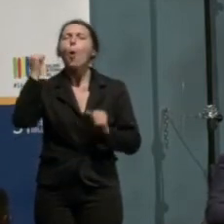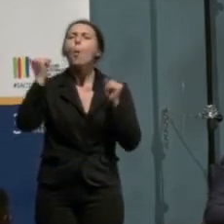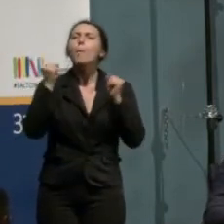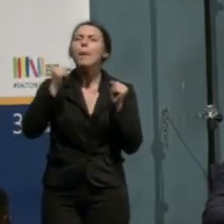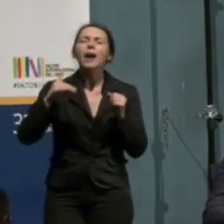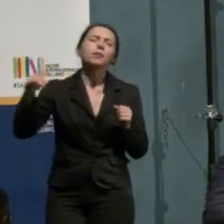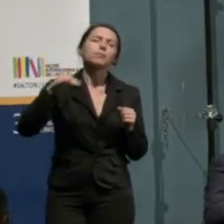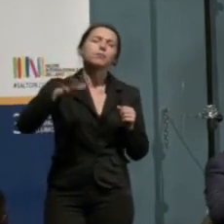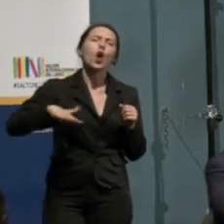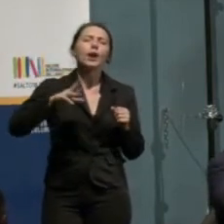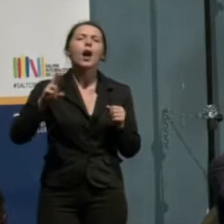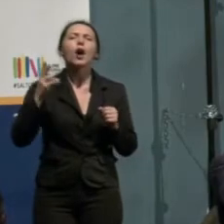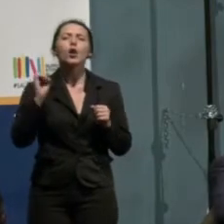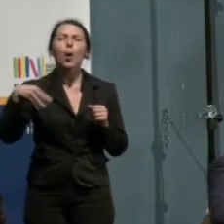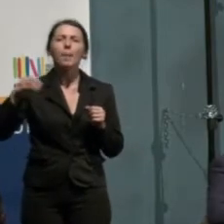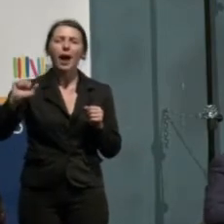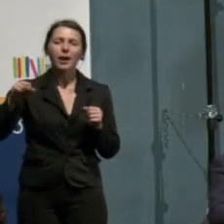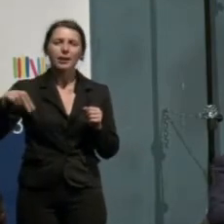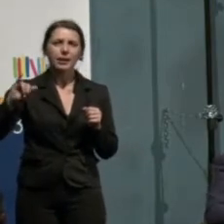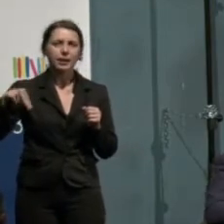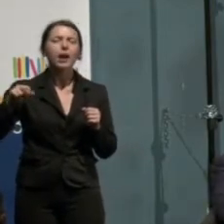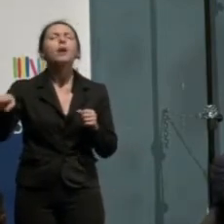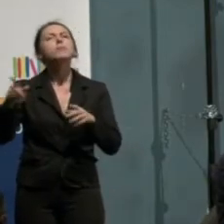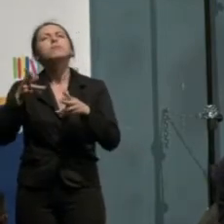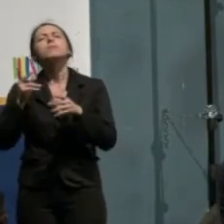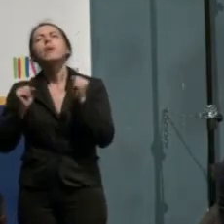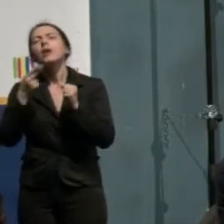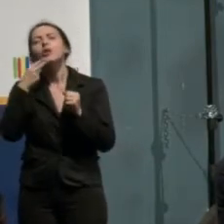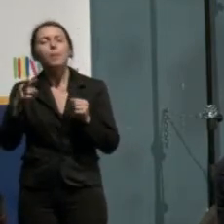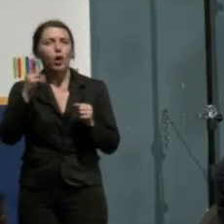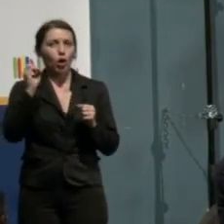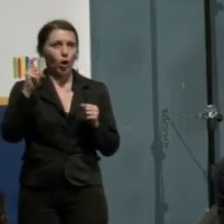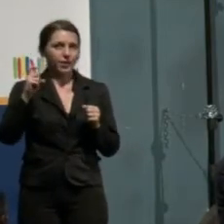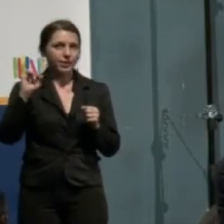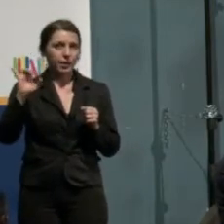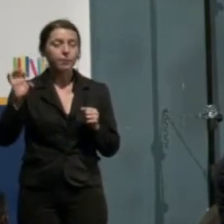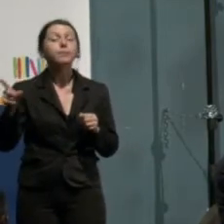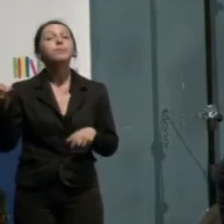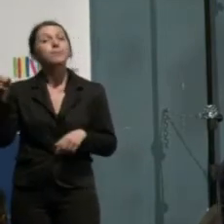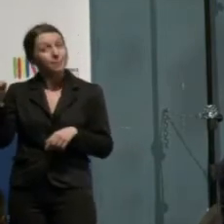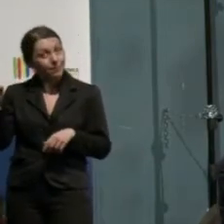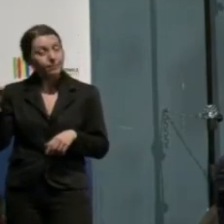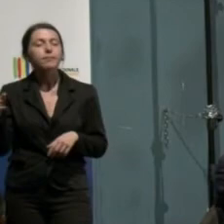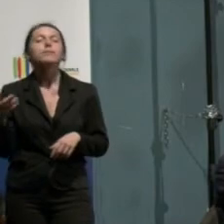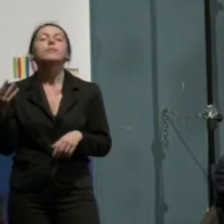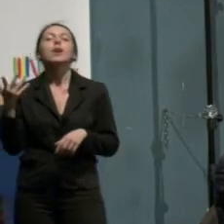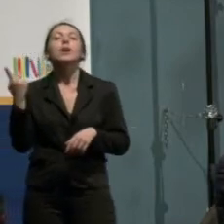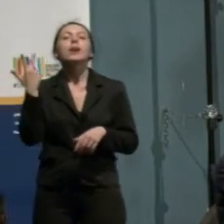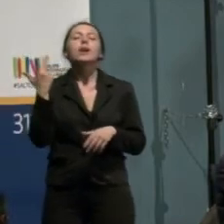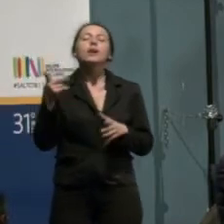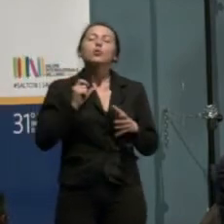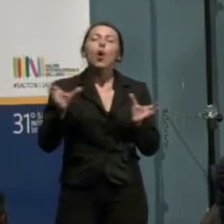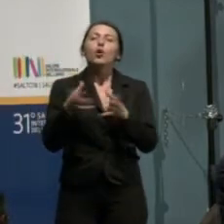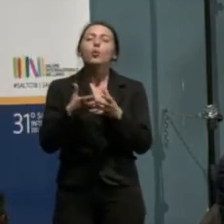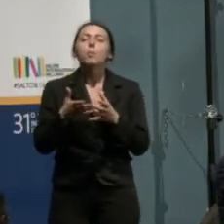la romanina dire calcio in un bar che si chiama roxy e di andare in un ar dove alcuni casamonica anno cinghiato tre stranieri che